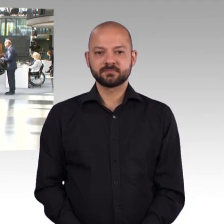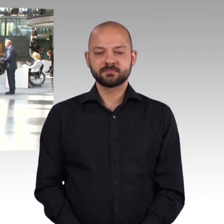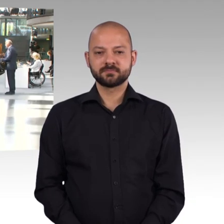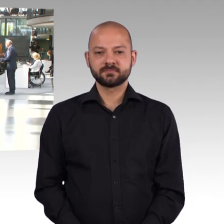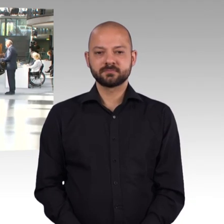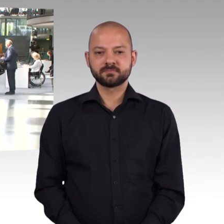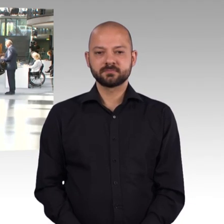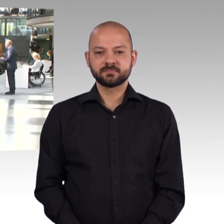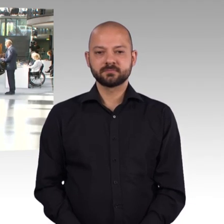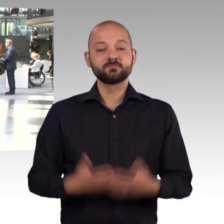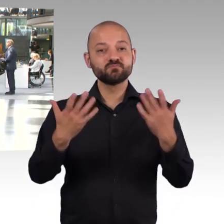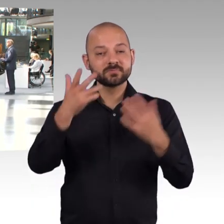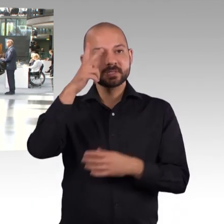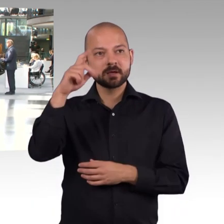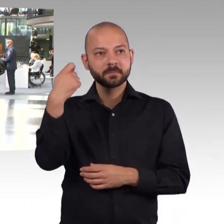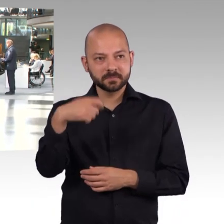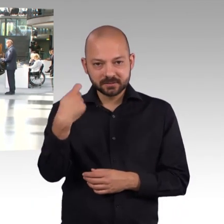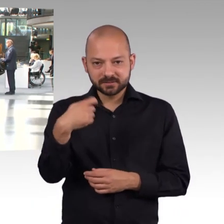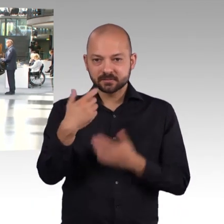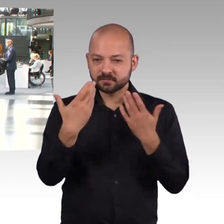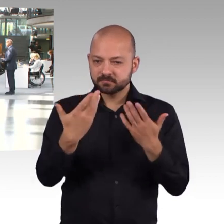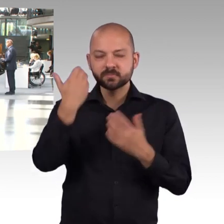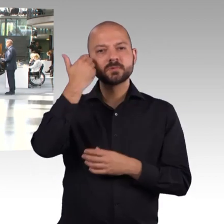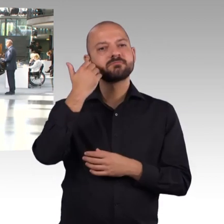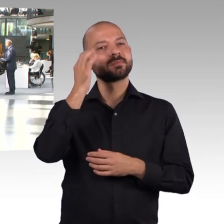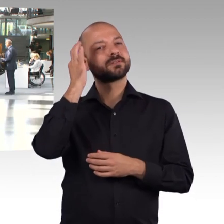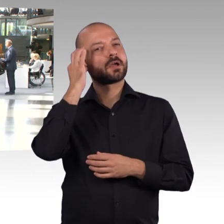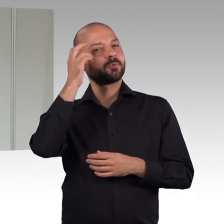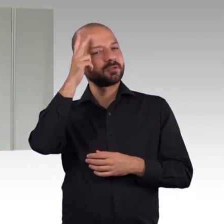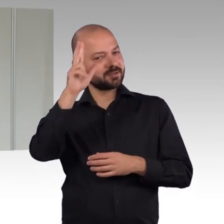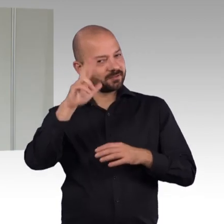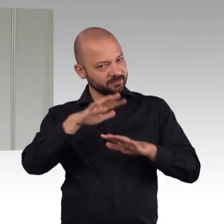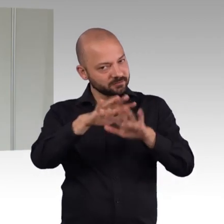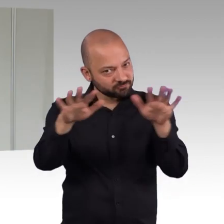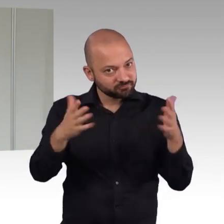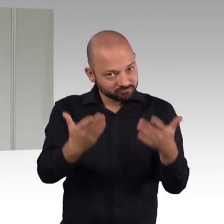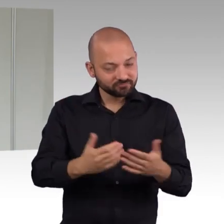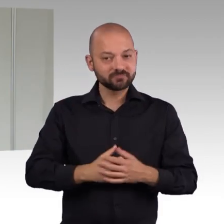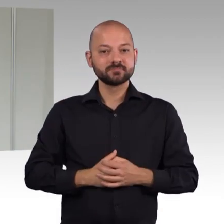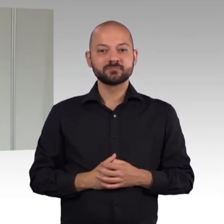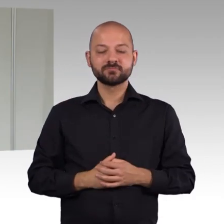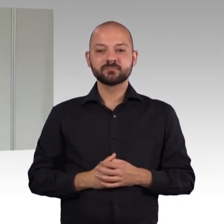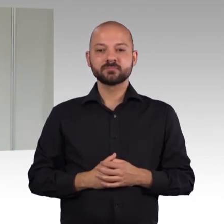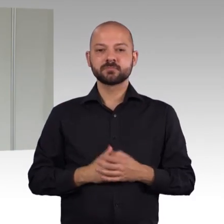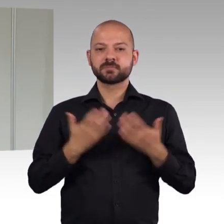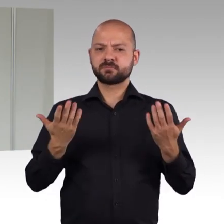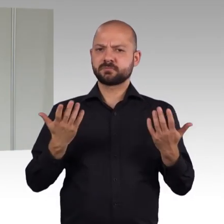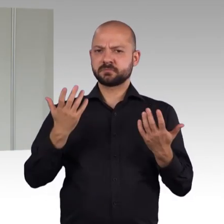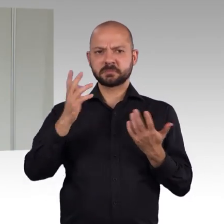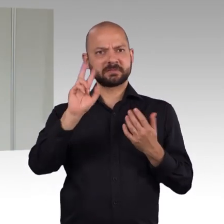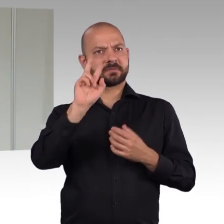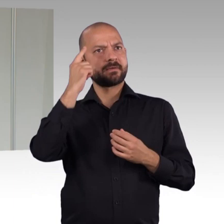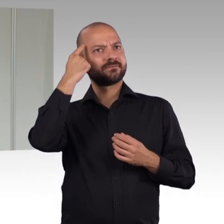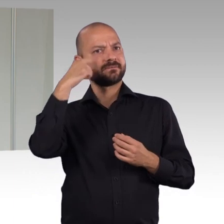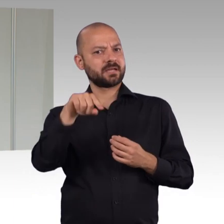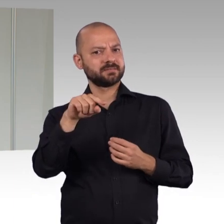Herr Präsident, meine Damen und Herren, wer nicht weiß, dass Frau Kramp-Karrenbauer in der CDU ist, wer nicht weiß,